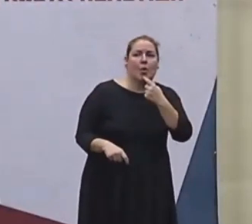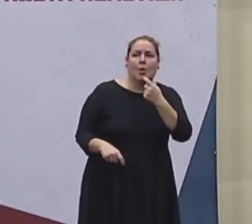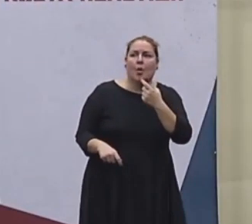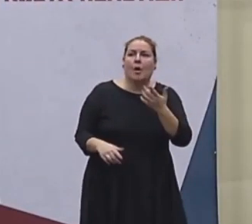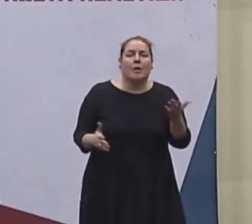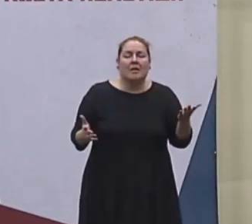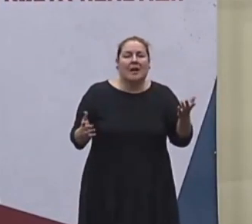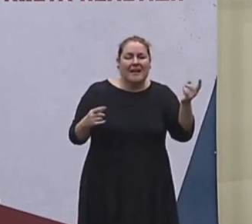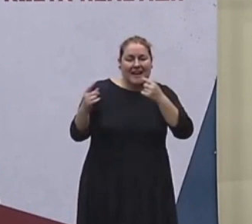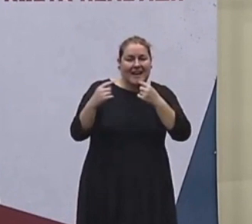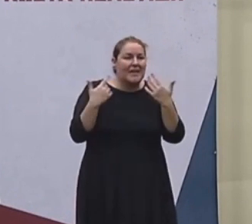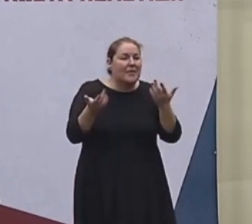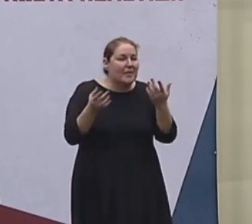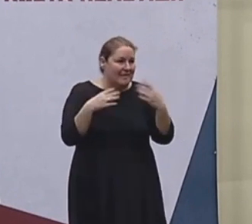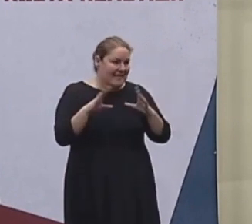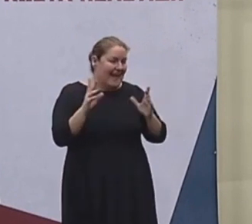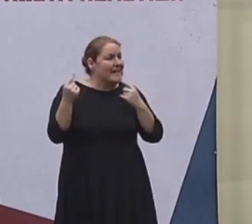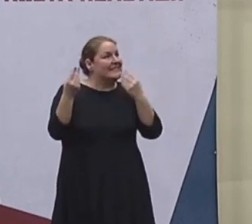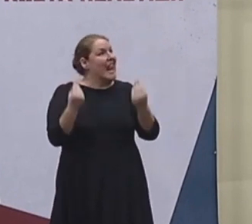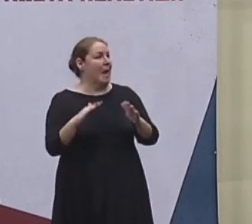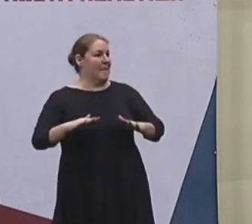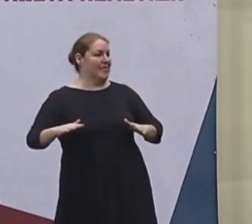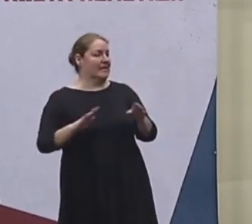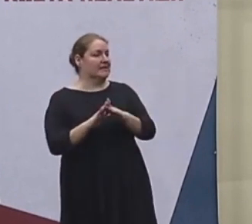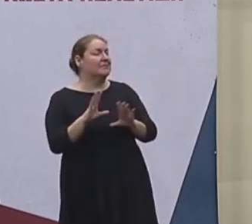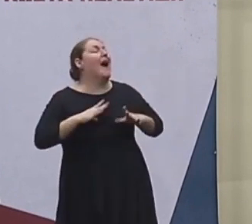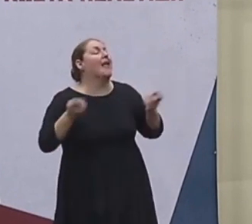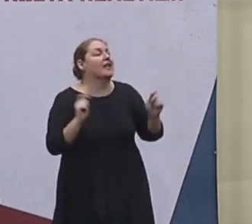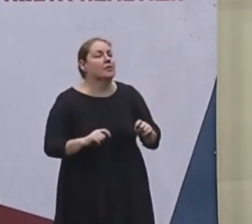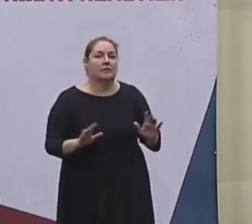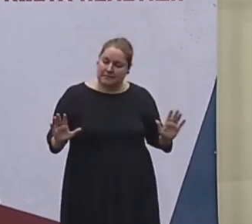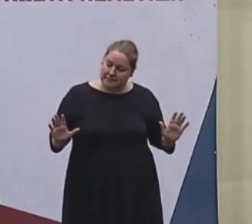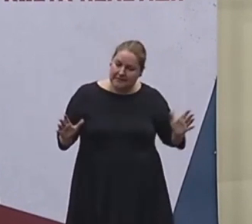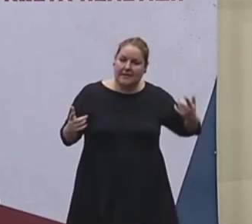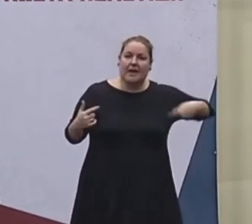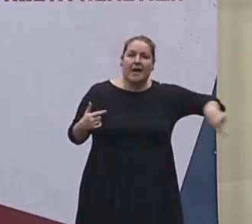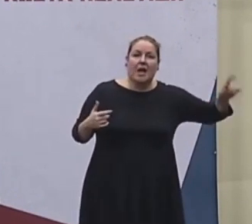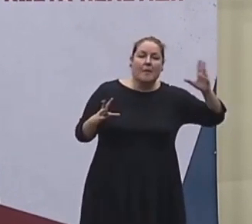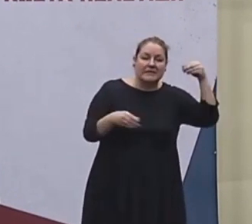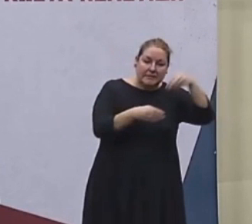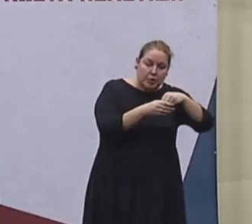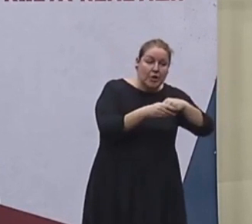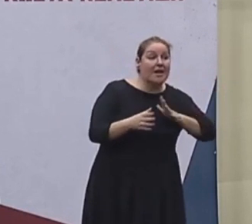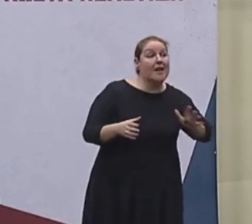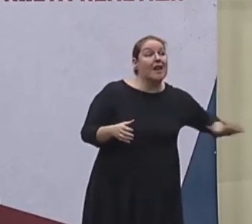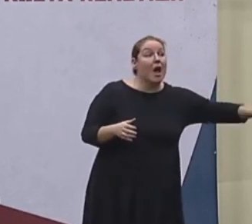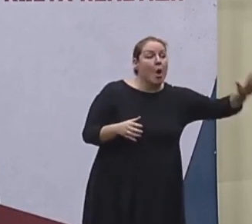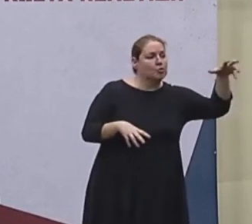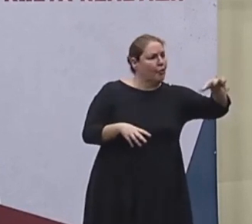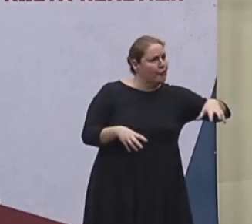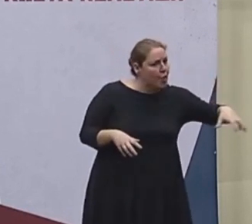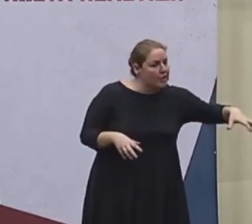που θέλουν να είναι τα καλά τα παιδιά του συστήματος. Πάλι με αγώνες, με πρωταγωνιστές στο λαό, με τους φορείς